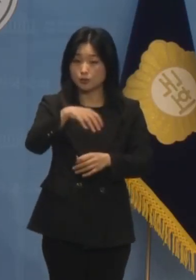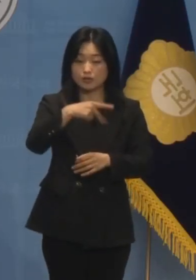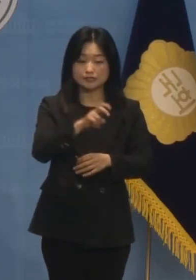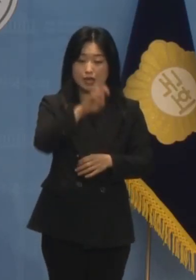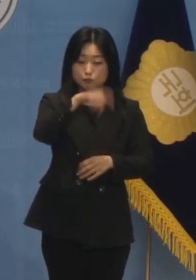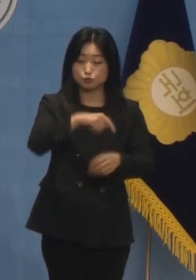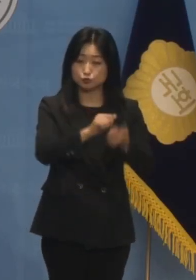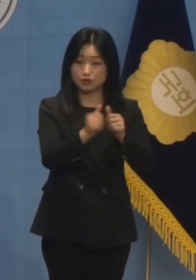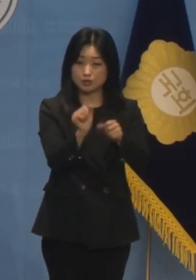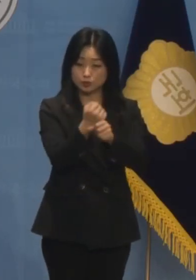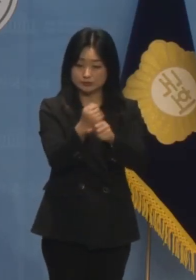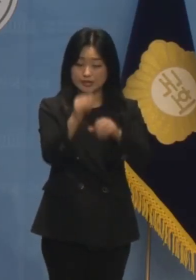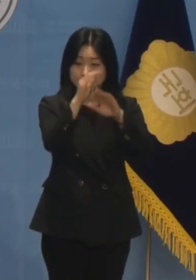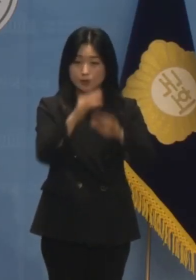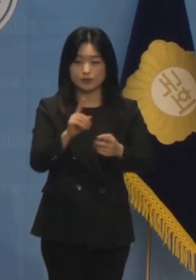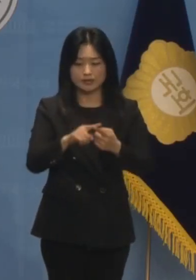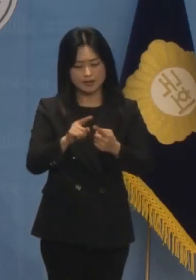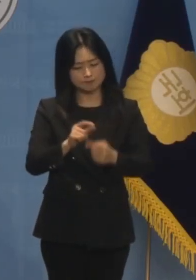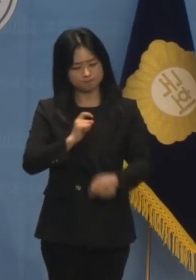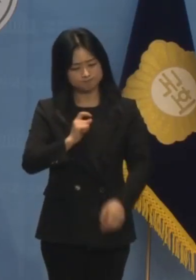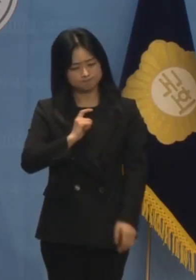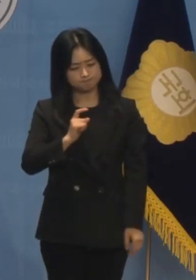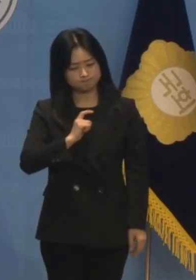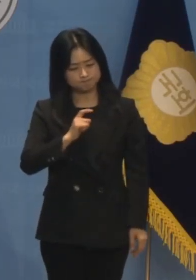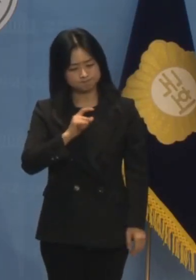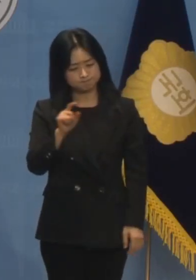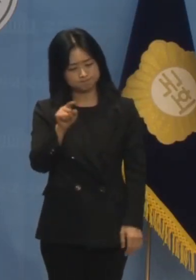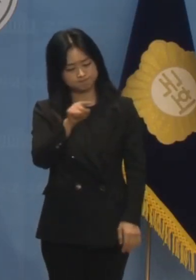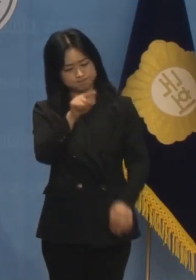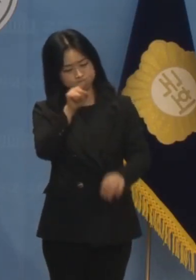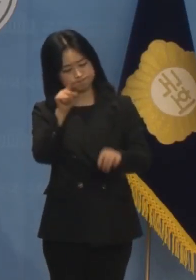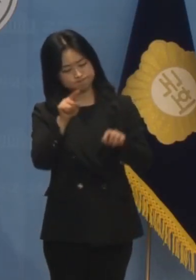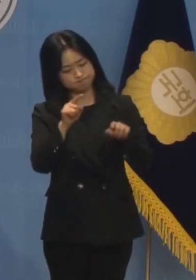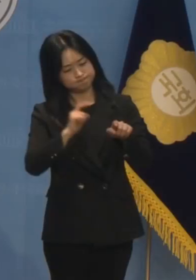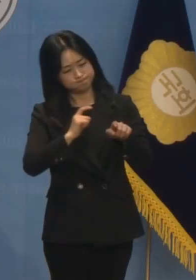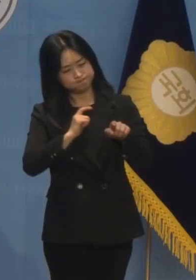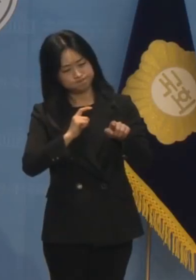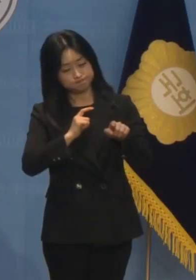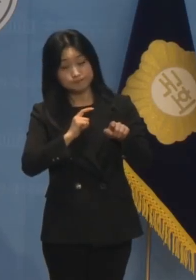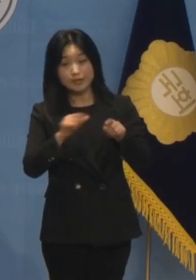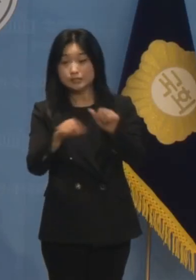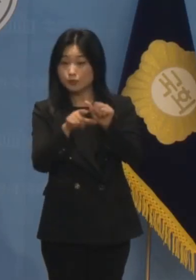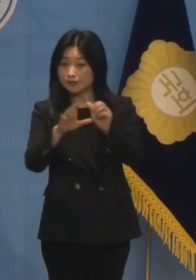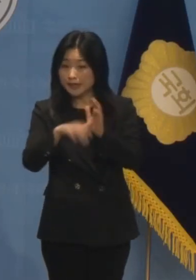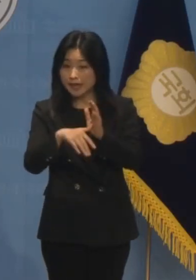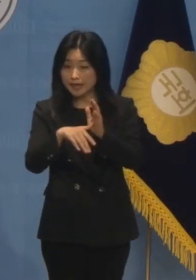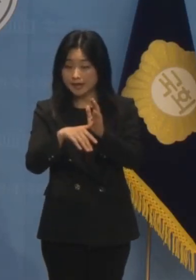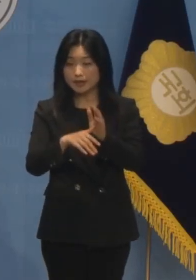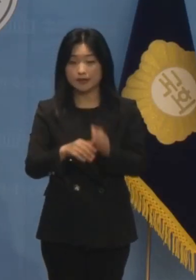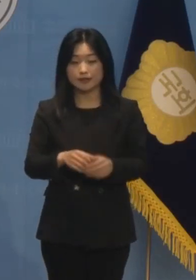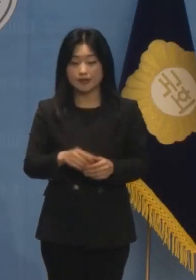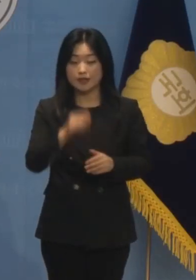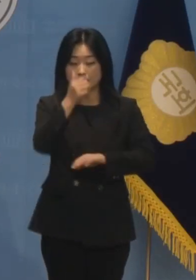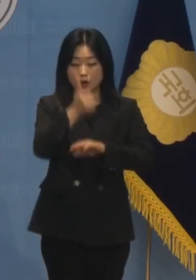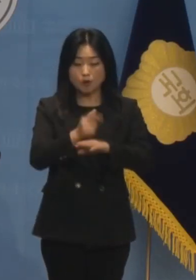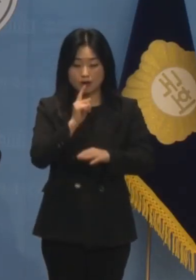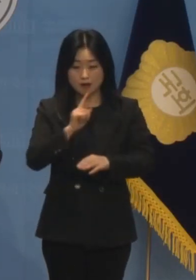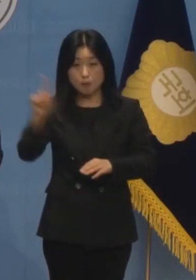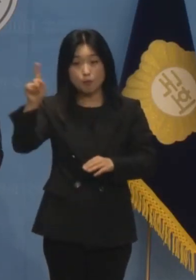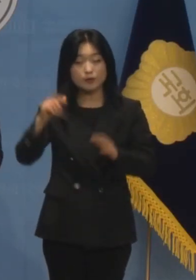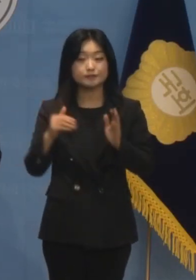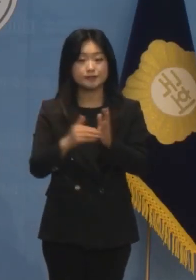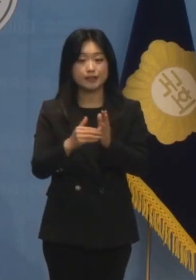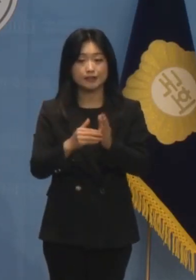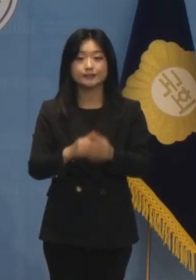삼부토건 주가 조작에 관한 이상거래 심리를 시작했고 10월에 금융당국의 결과보고서가